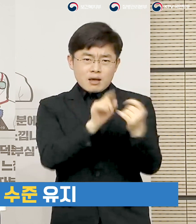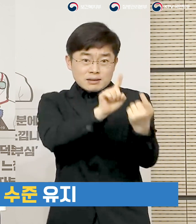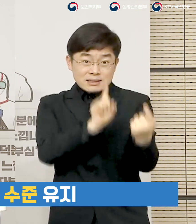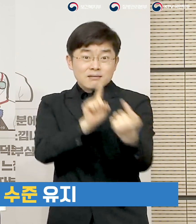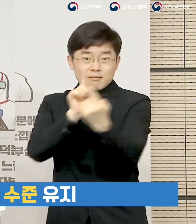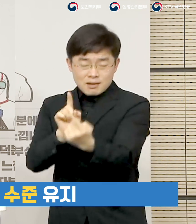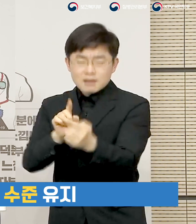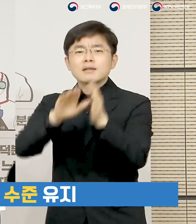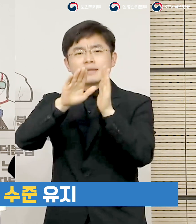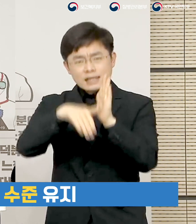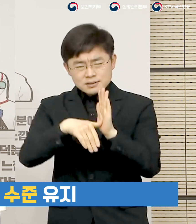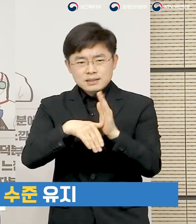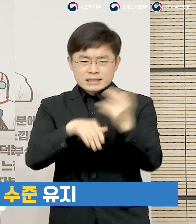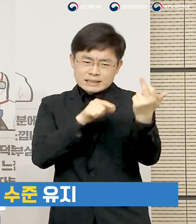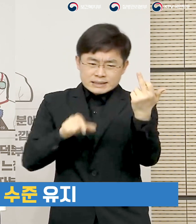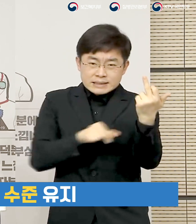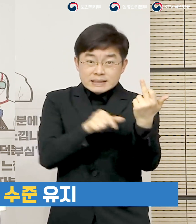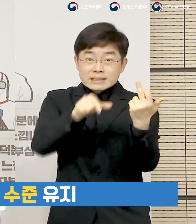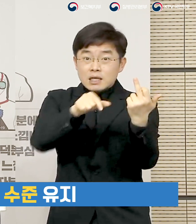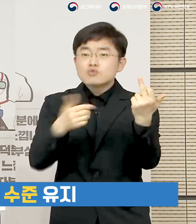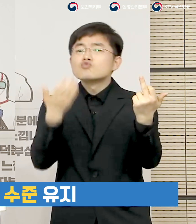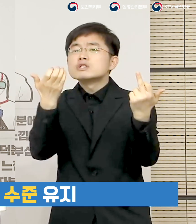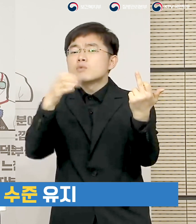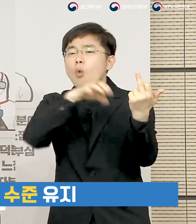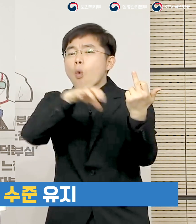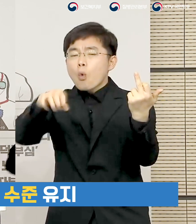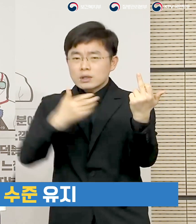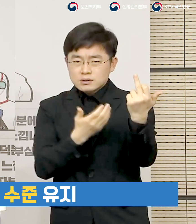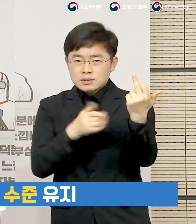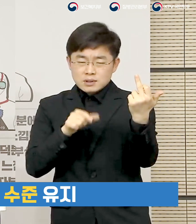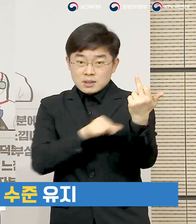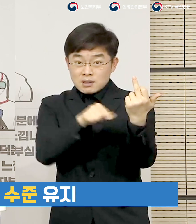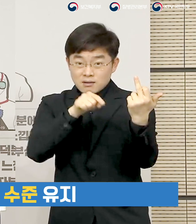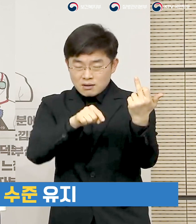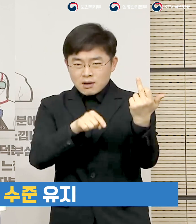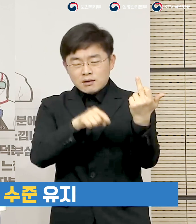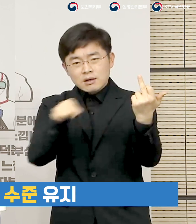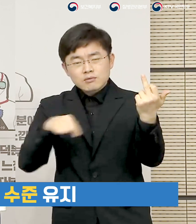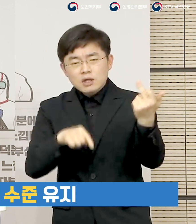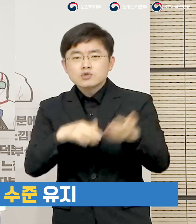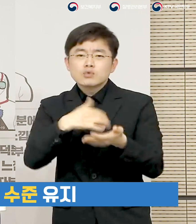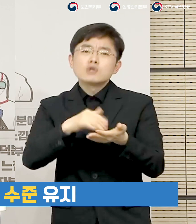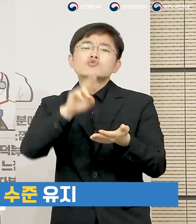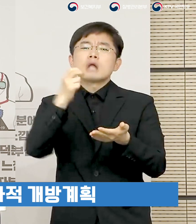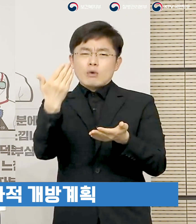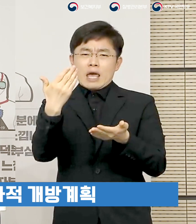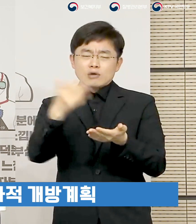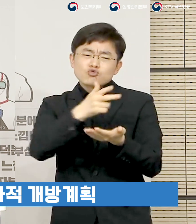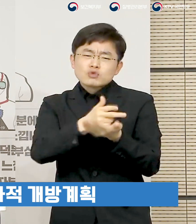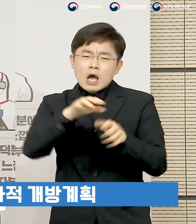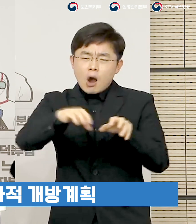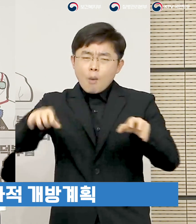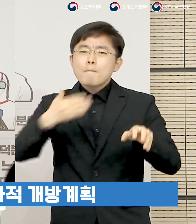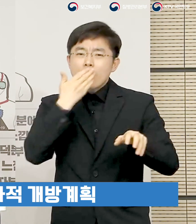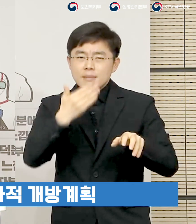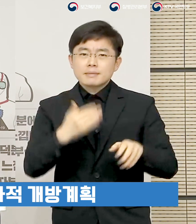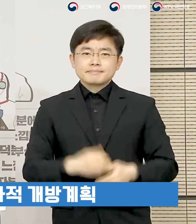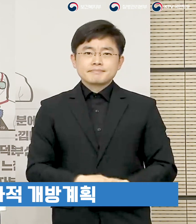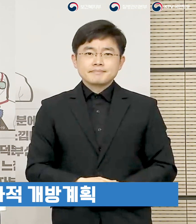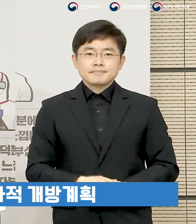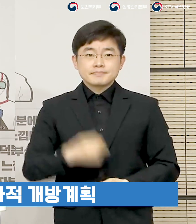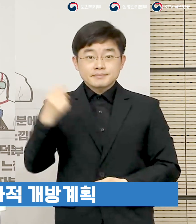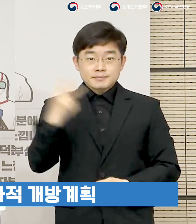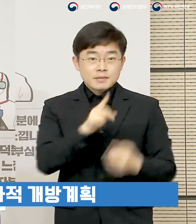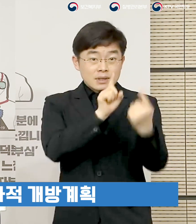같이 탐방로와 90개 시설 가운데 29개 주차장만 운영할 계획입니다. 이와 함께 생활 속 거리두기